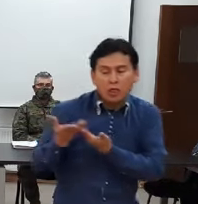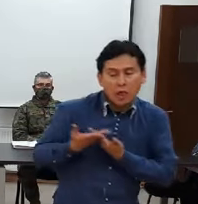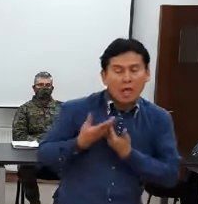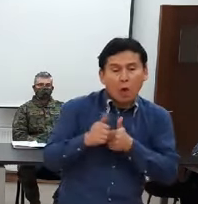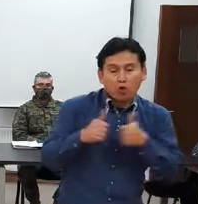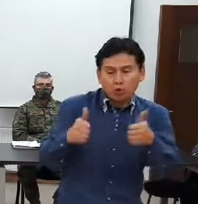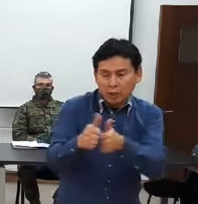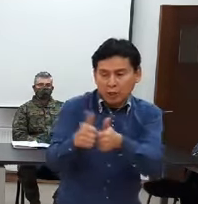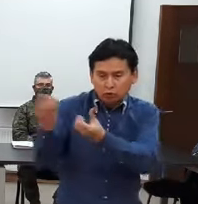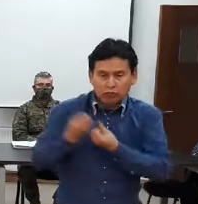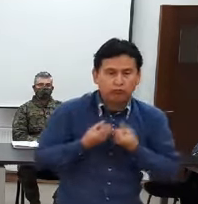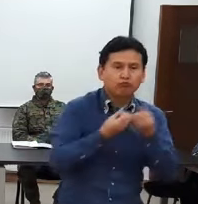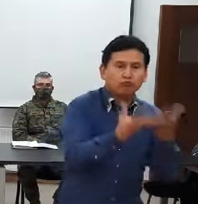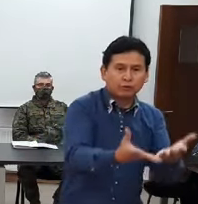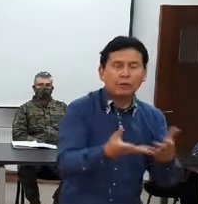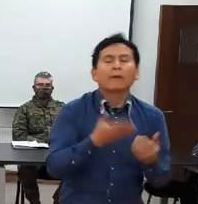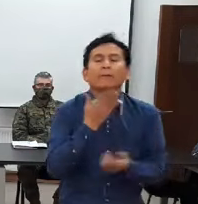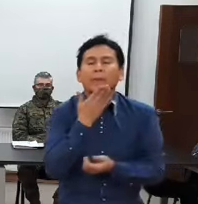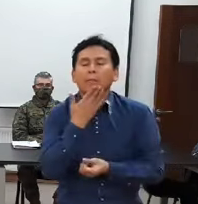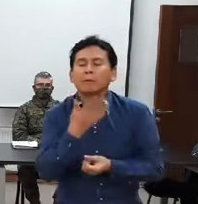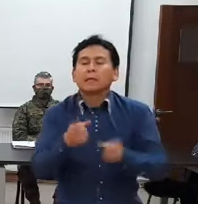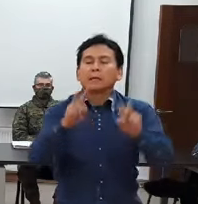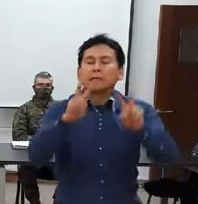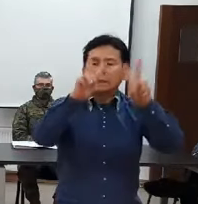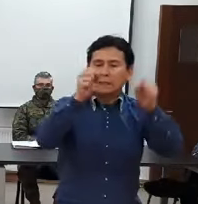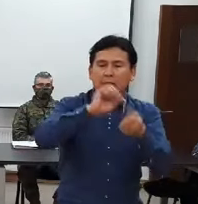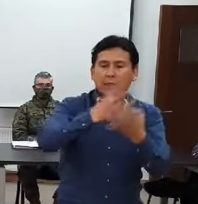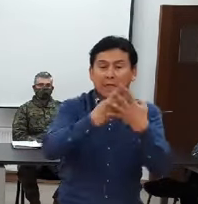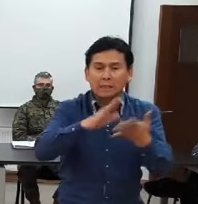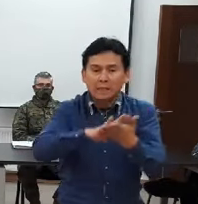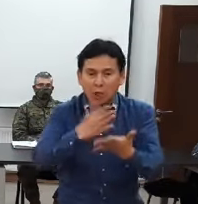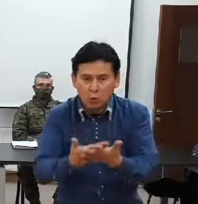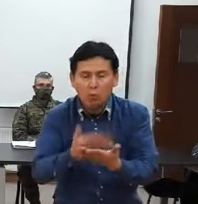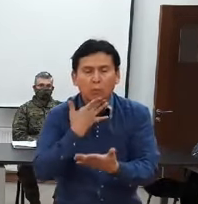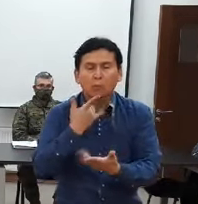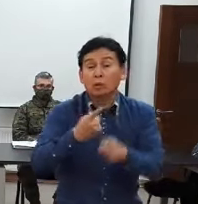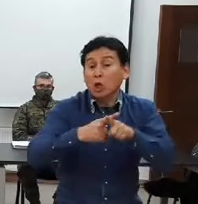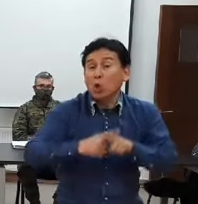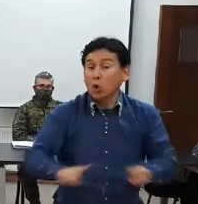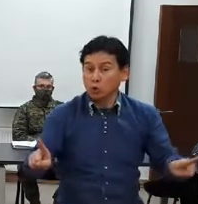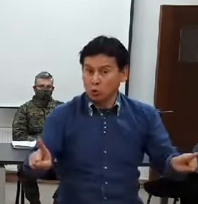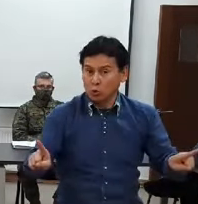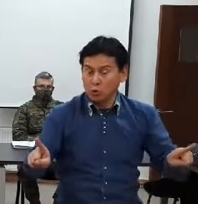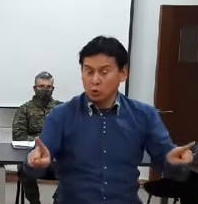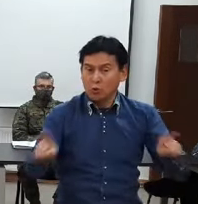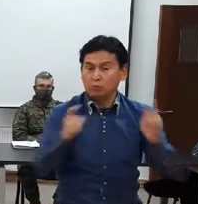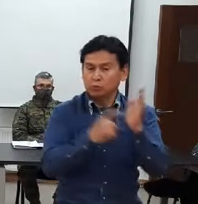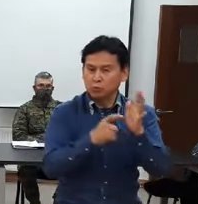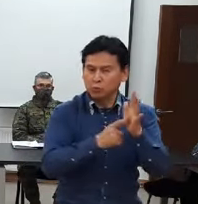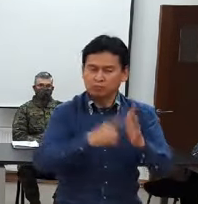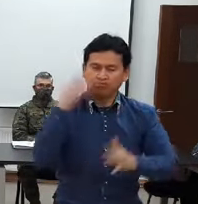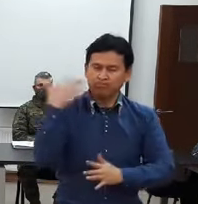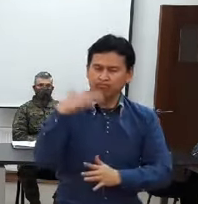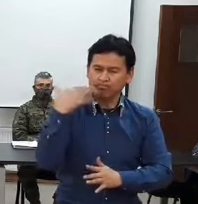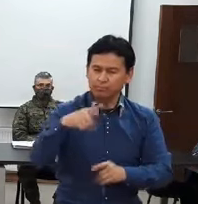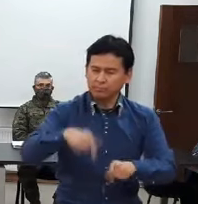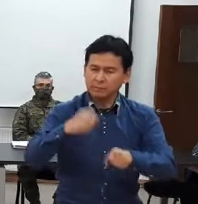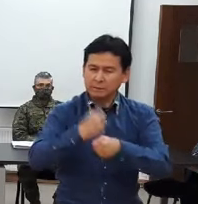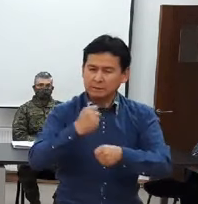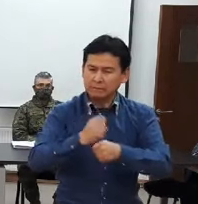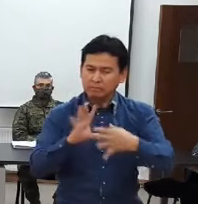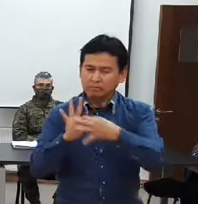paulatinamente, del despliegue del sector salud, porque otro de los puntos preocupantes en este trabajo